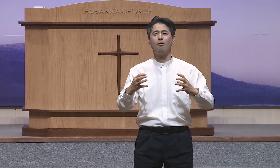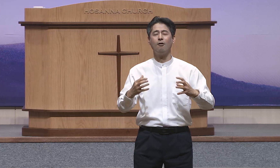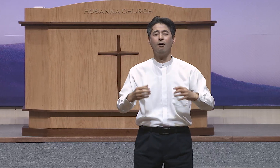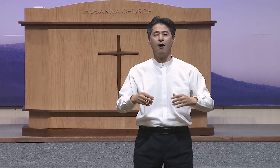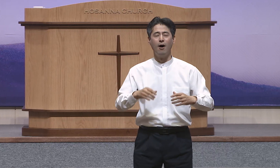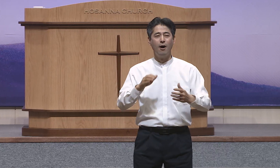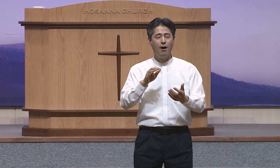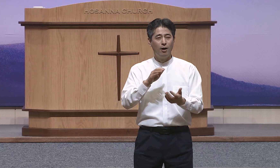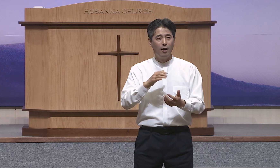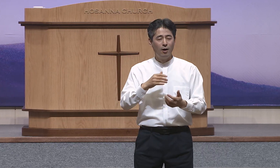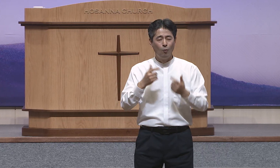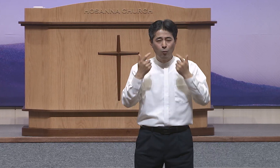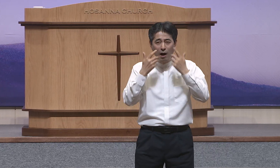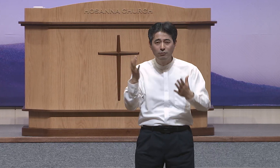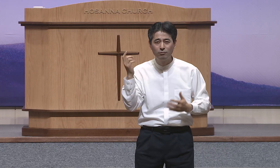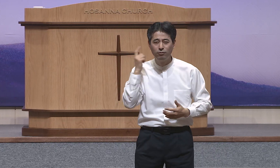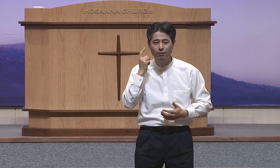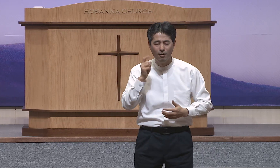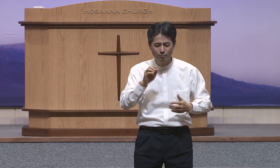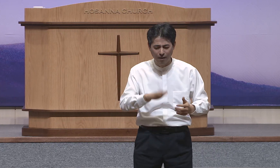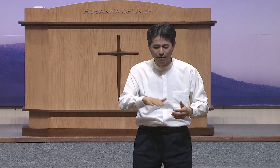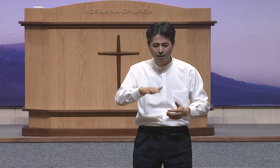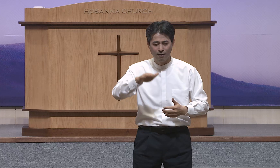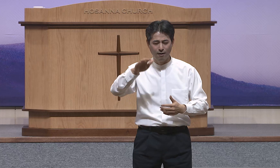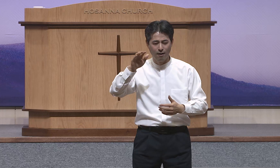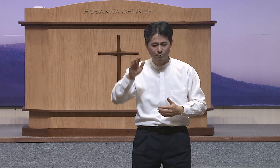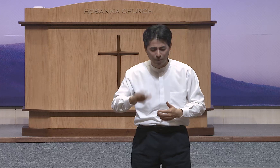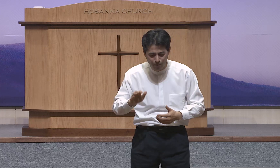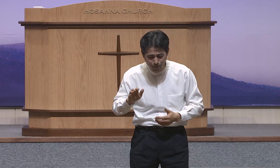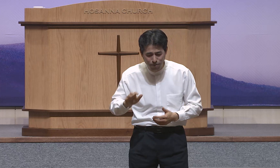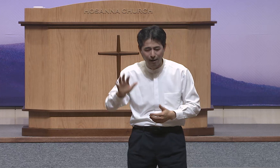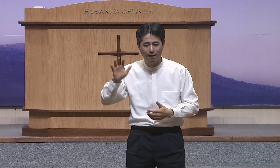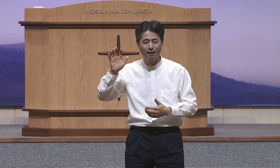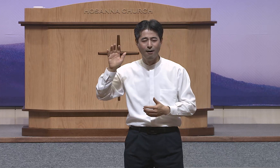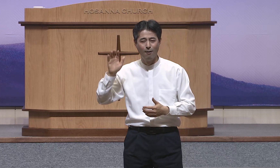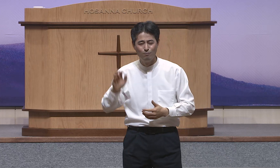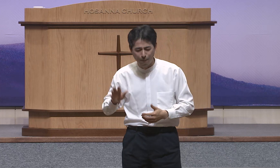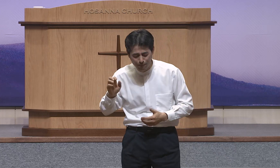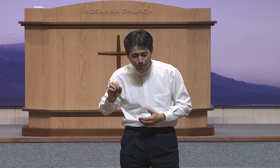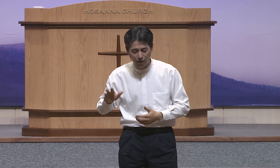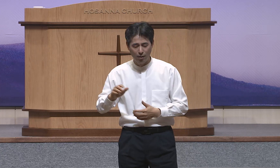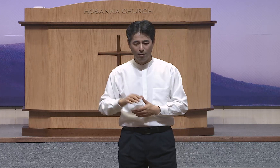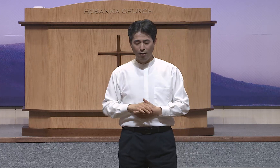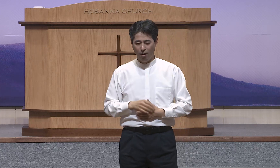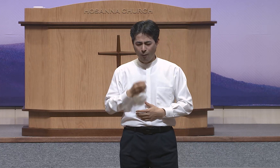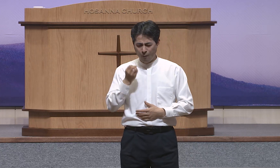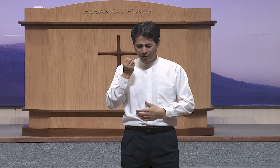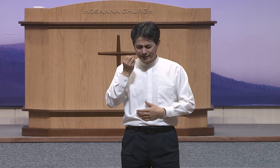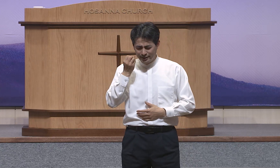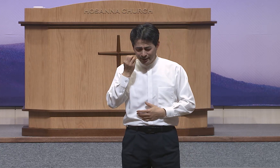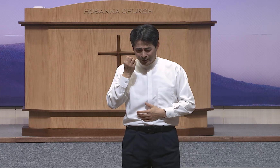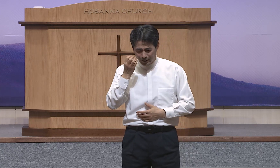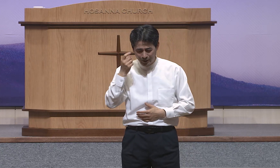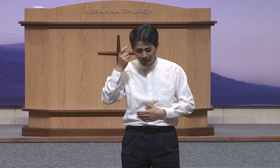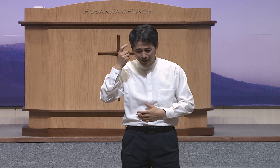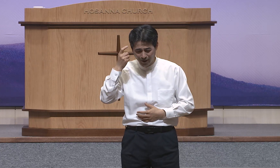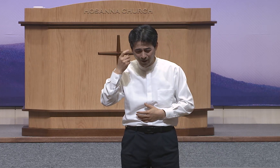아주 목소리가 굵고 정확한 목소리로 이렇게 찬양하시는데 확실하게 뭔가가